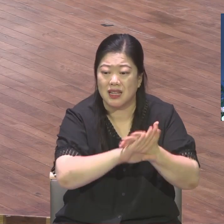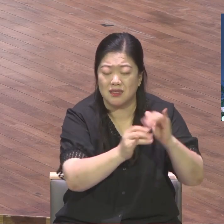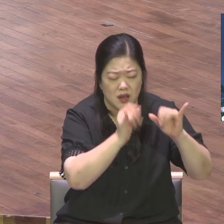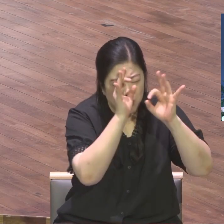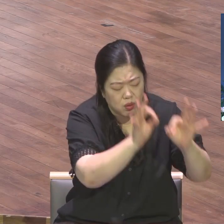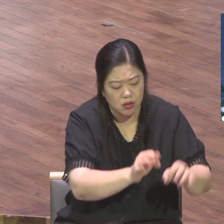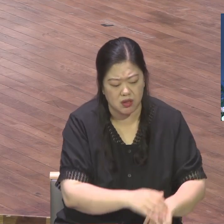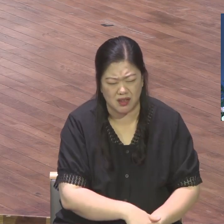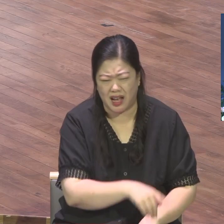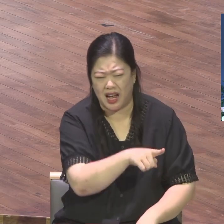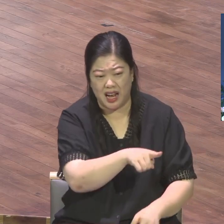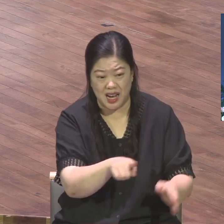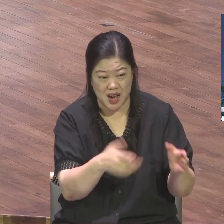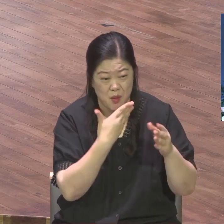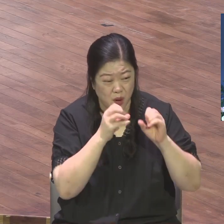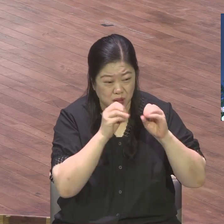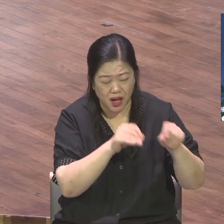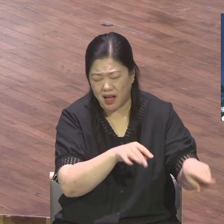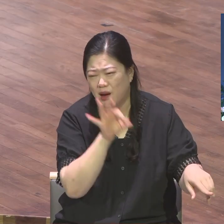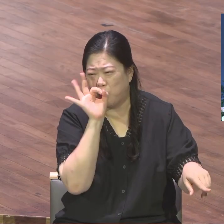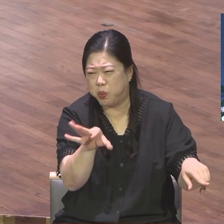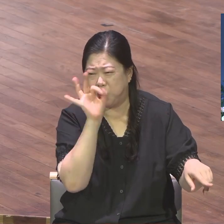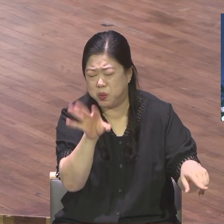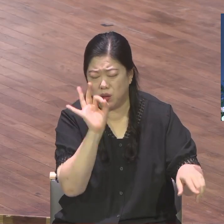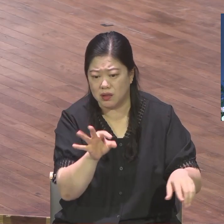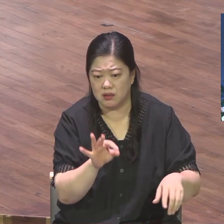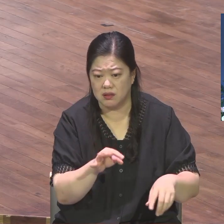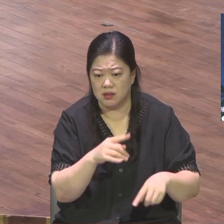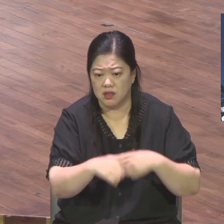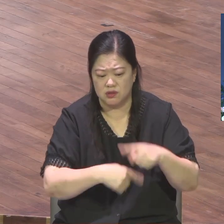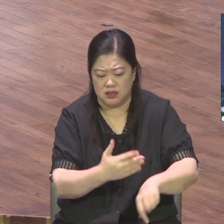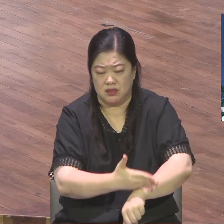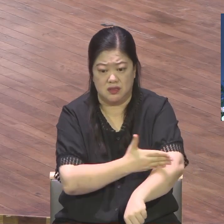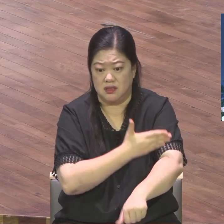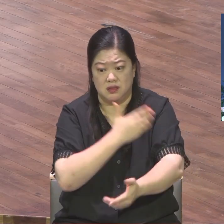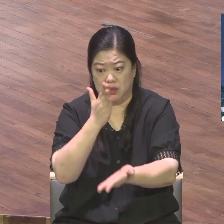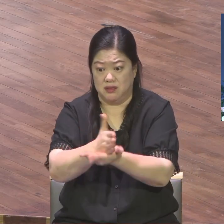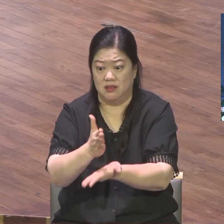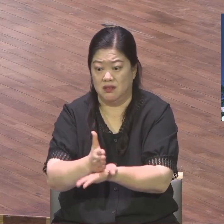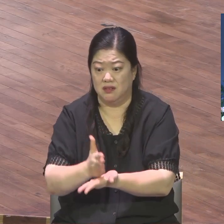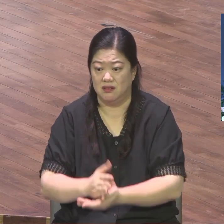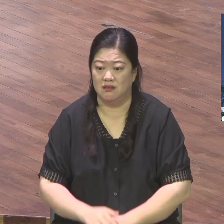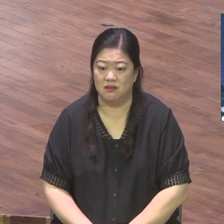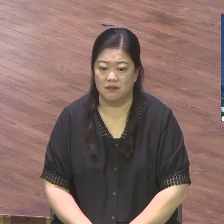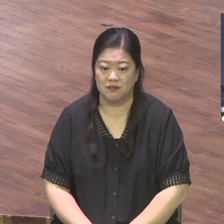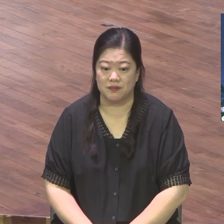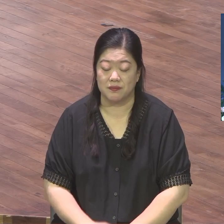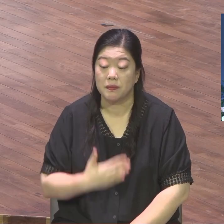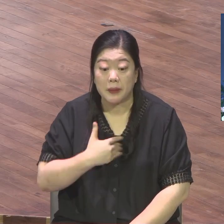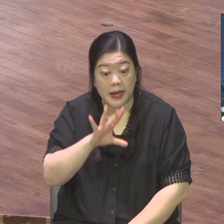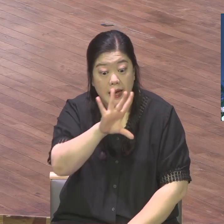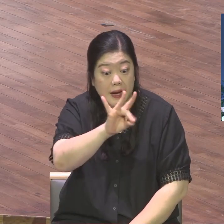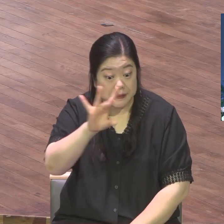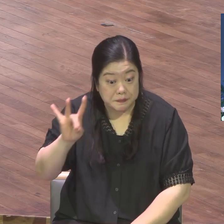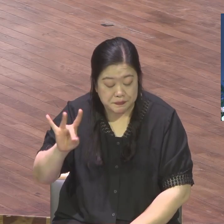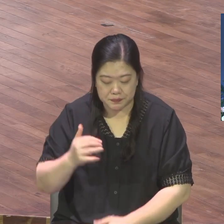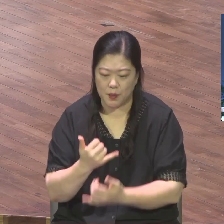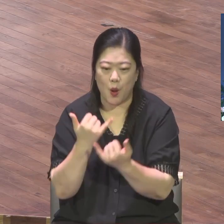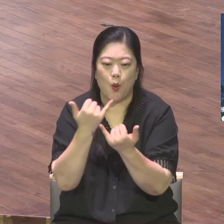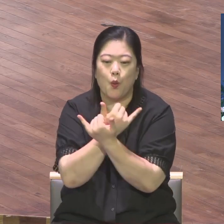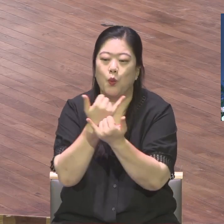완악한데 그런 그냥 권육전도팀에서 간증 들어가 제가 읽어보면요 우리